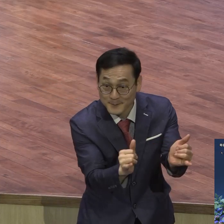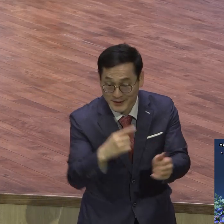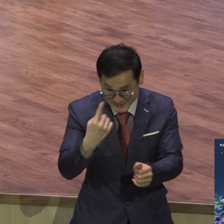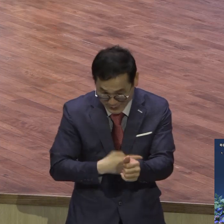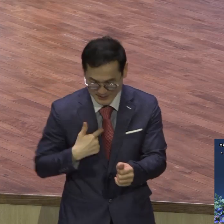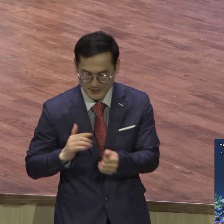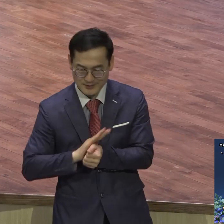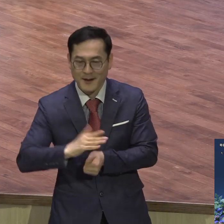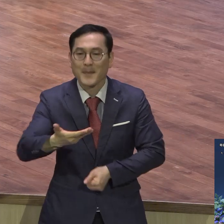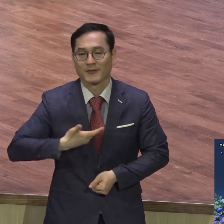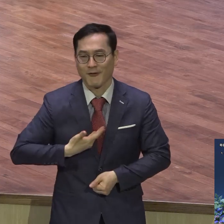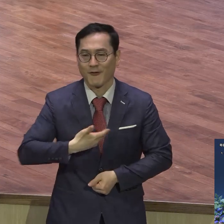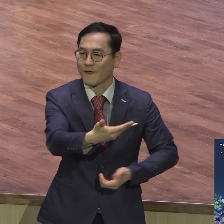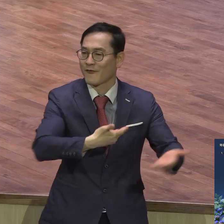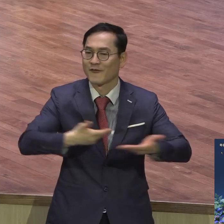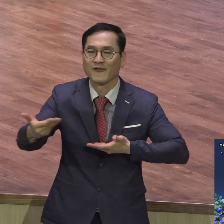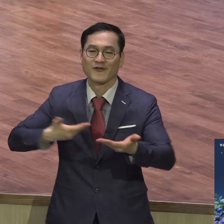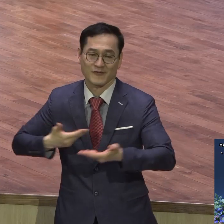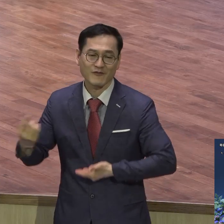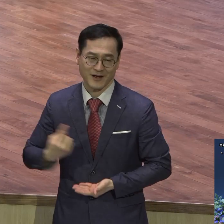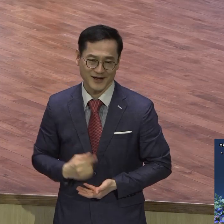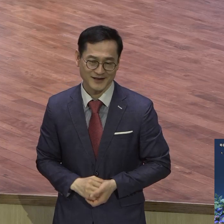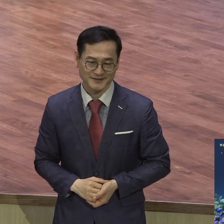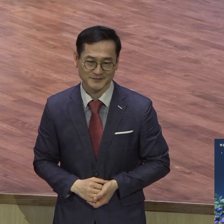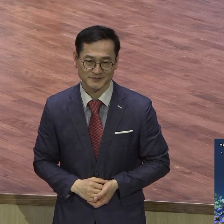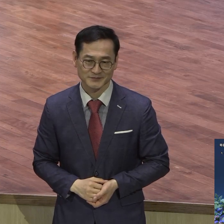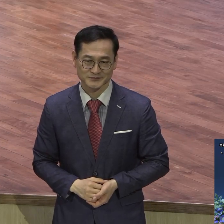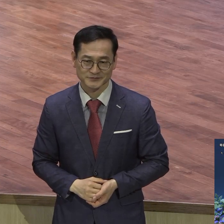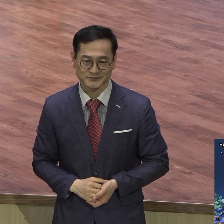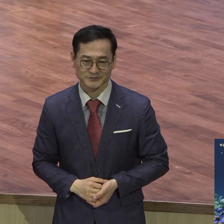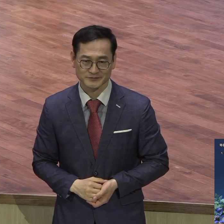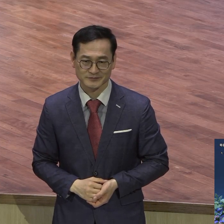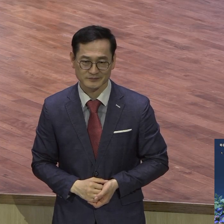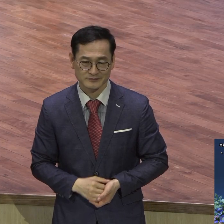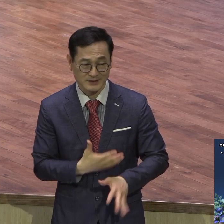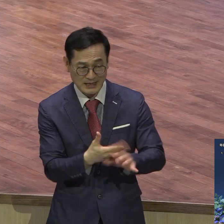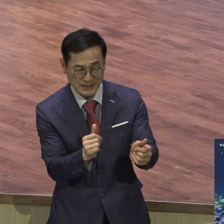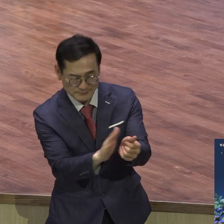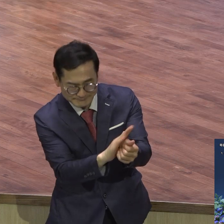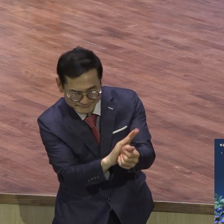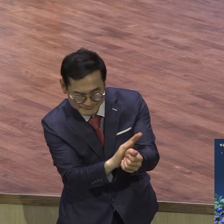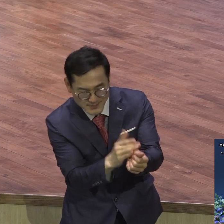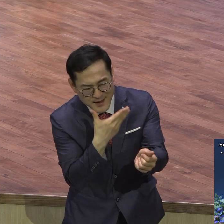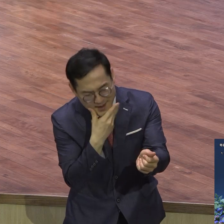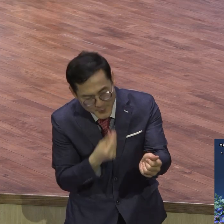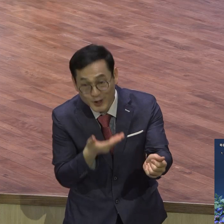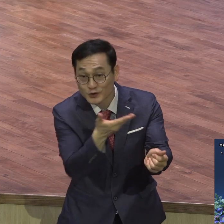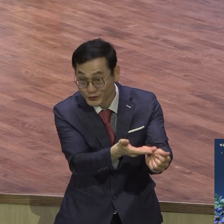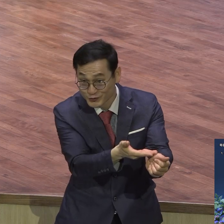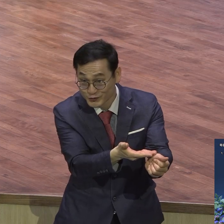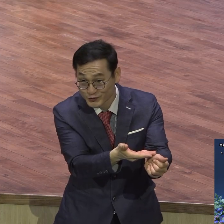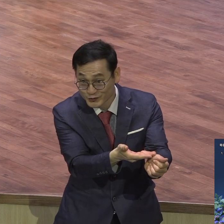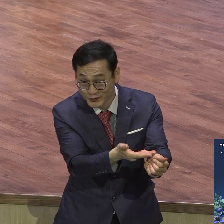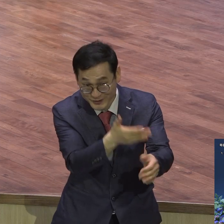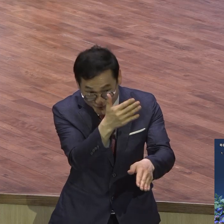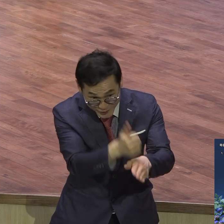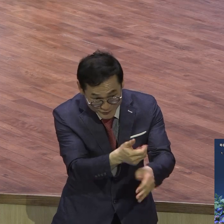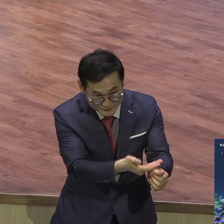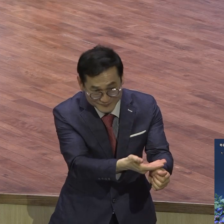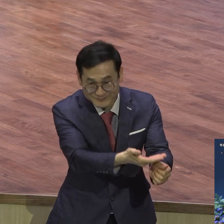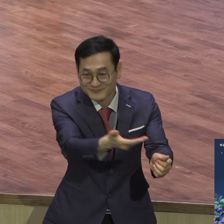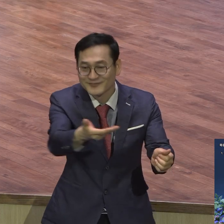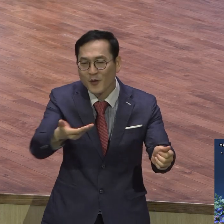자기도 그렇게 된다. 남을 윤태하게 하는 삶. 그것이 결국은 자신에게 돌아온다. 영계